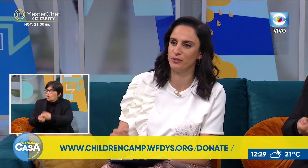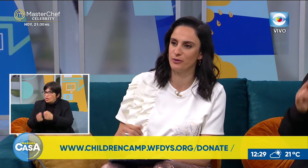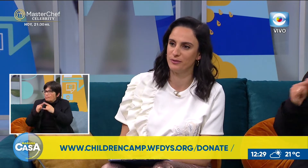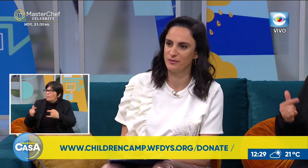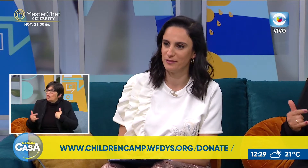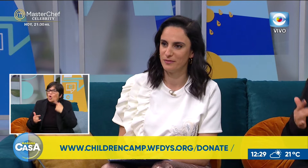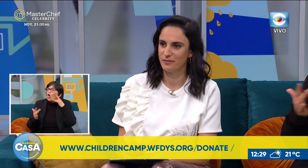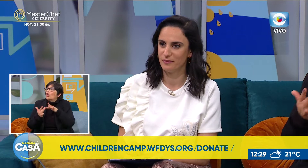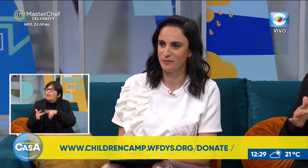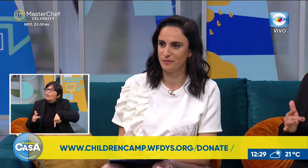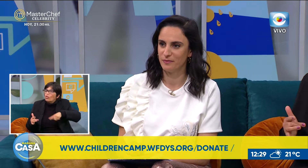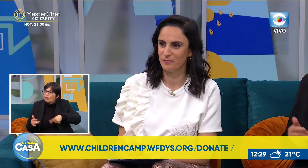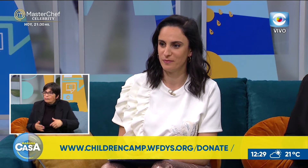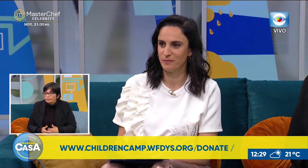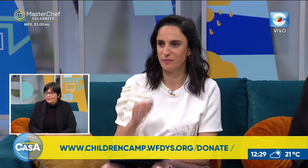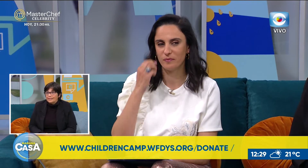campamento.